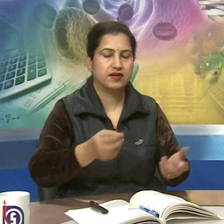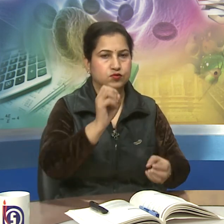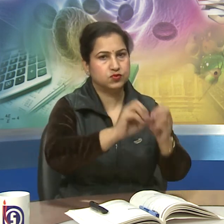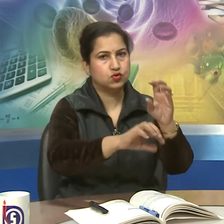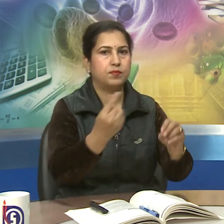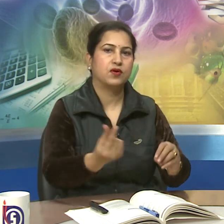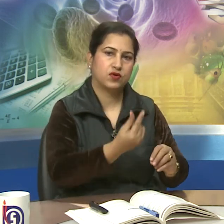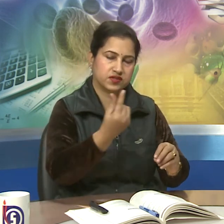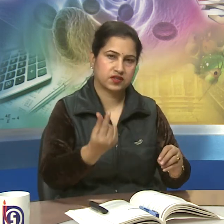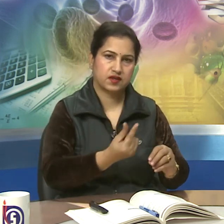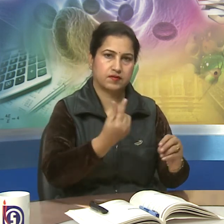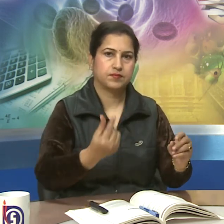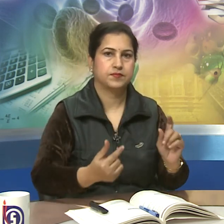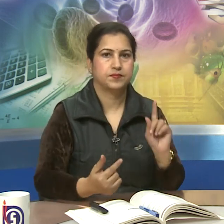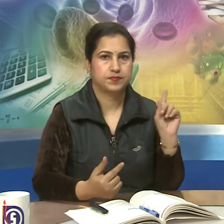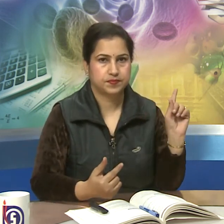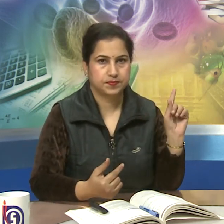इसको प्रयोग कर सकते हैं